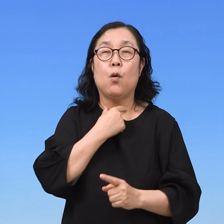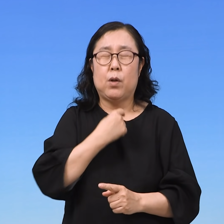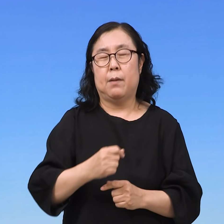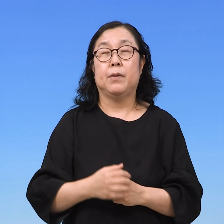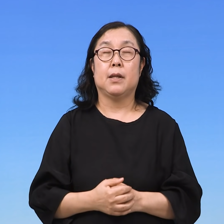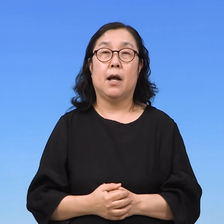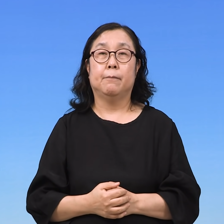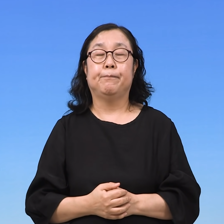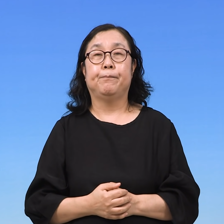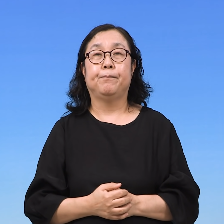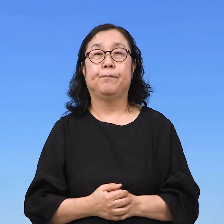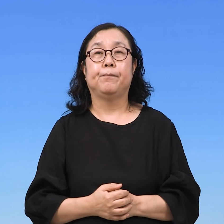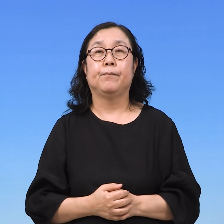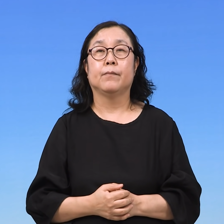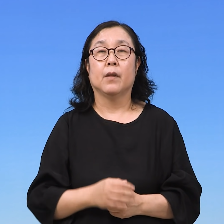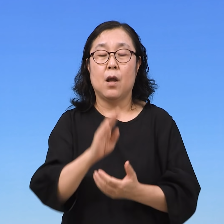장로인데.